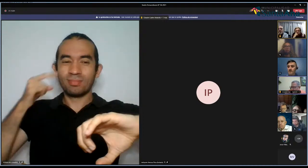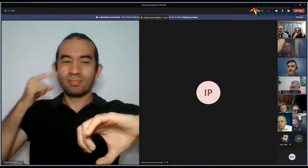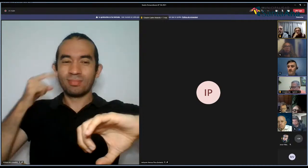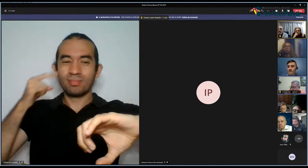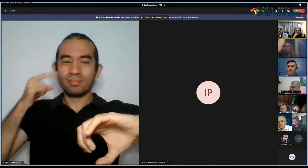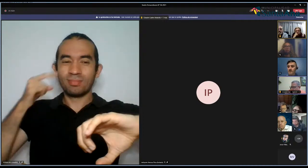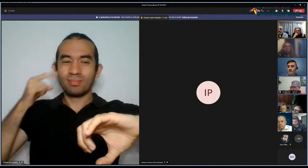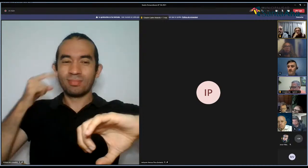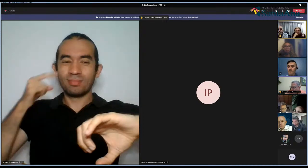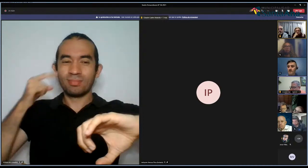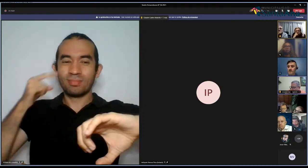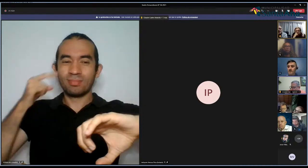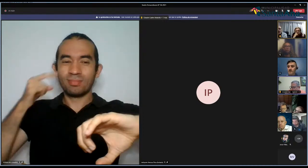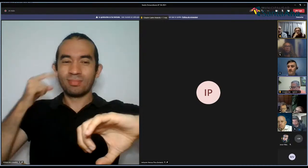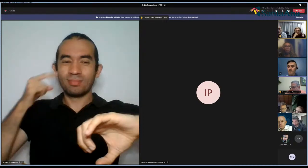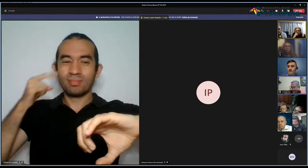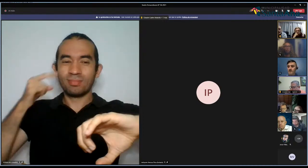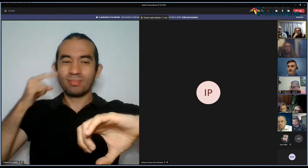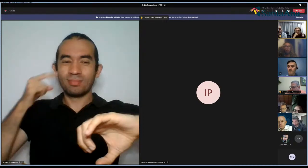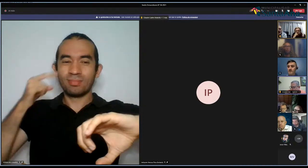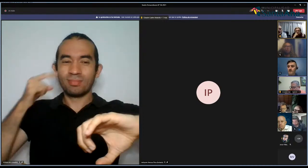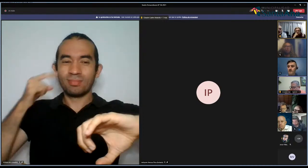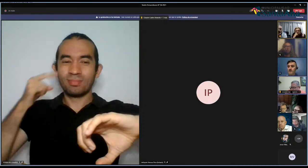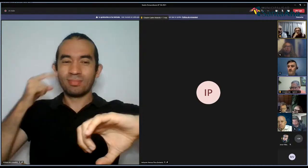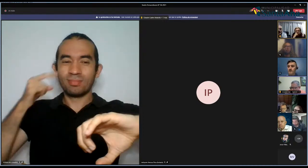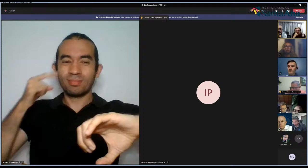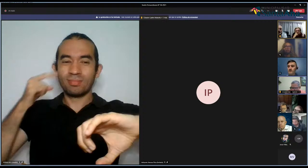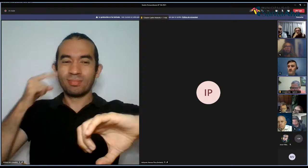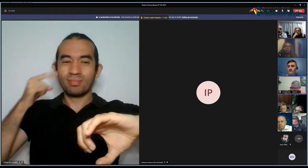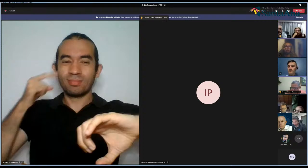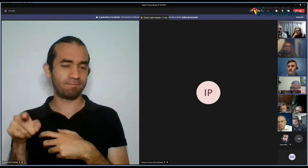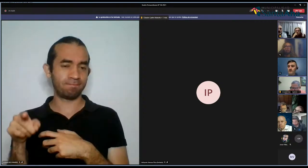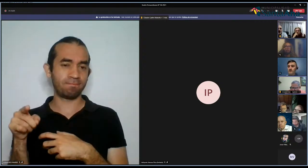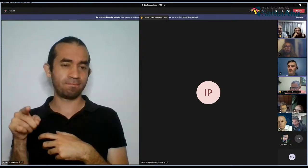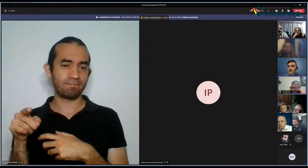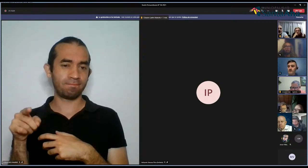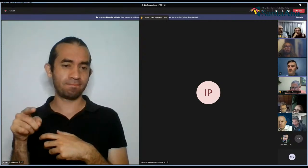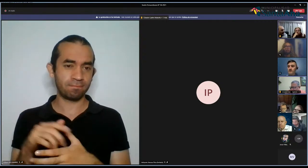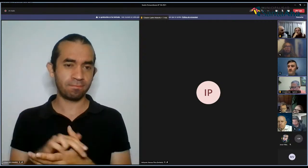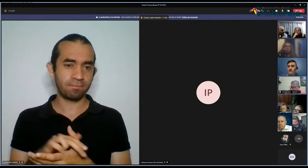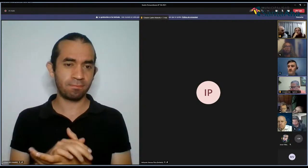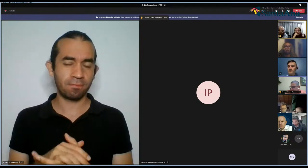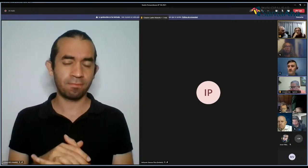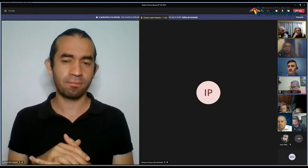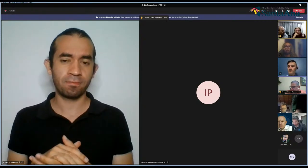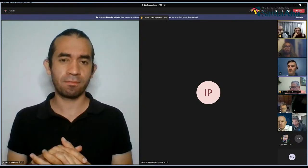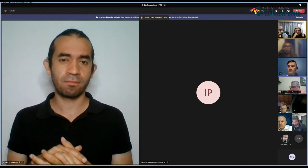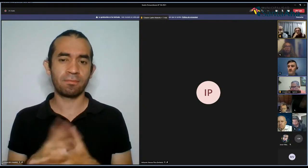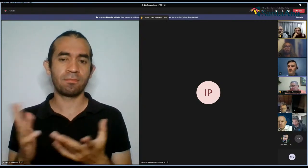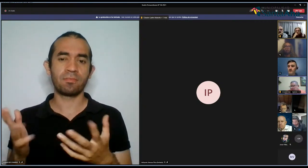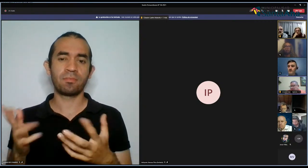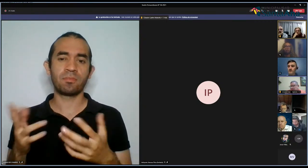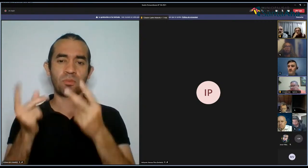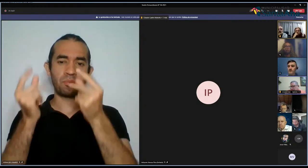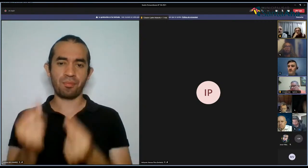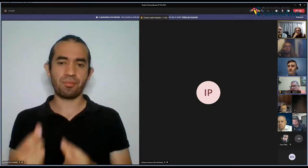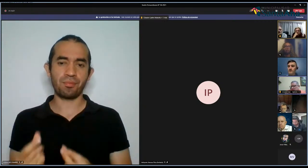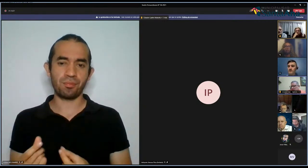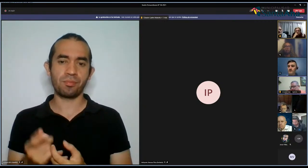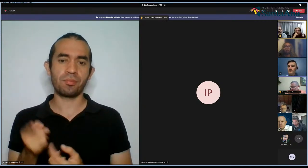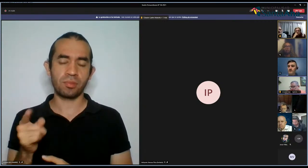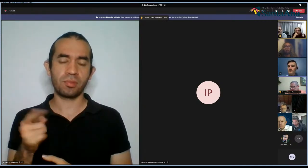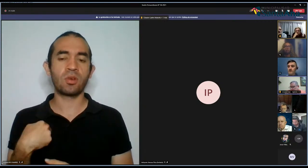más problemático el problema de de este presupuesto y de ahí le fui